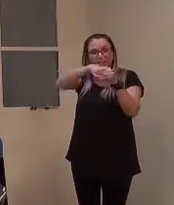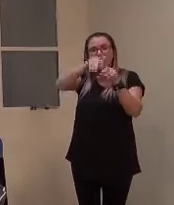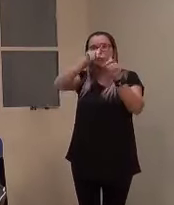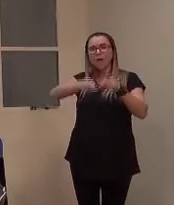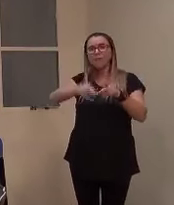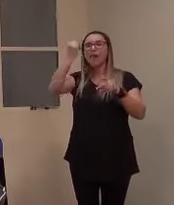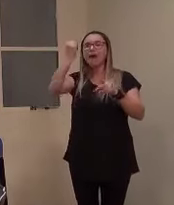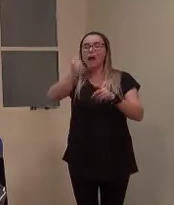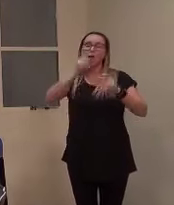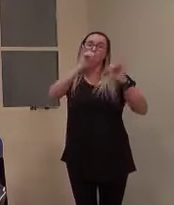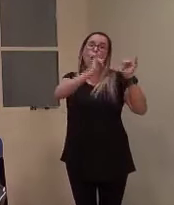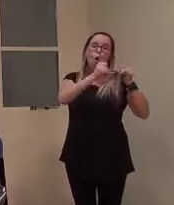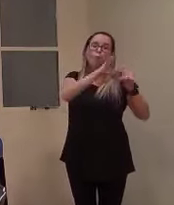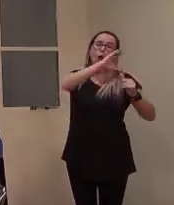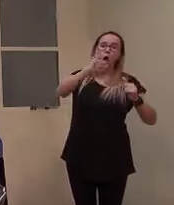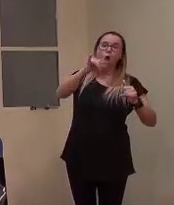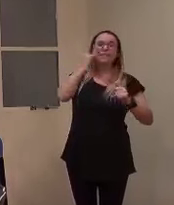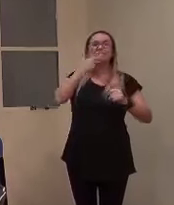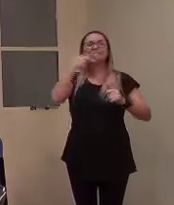jóvenes con y sin discapacidad